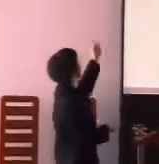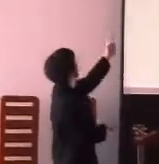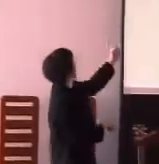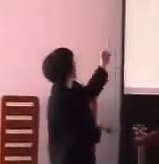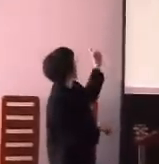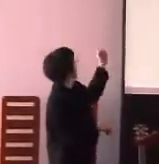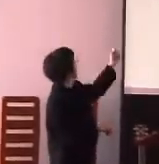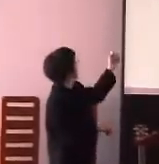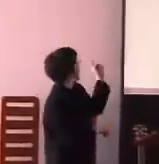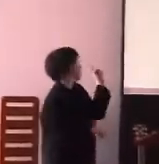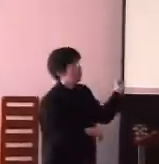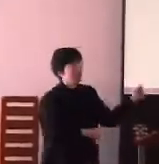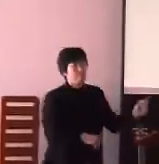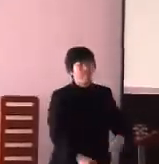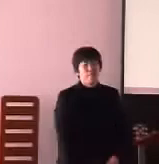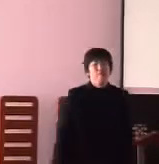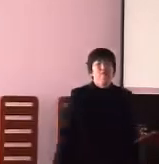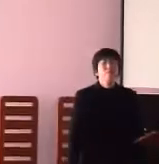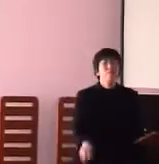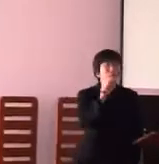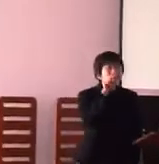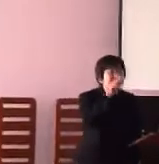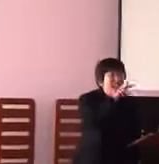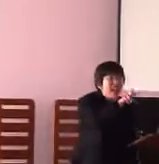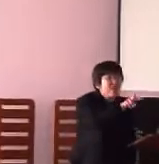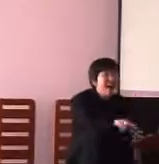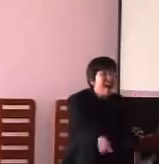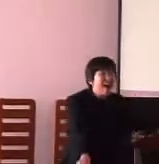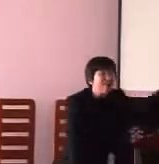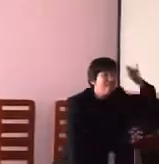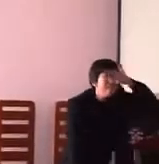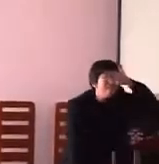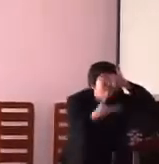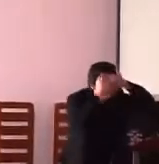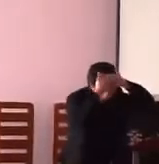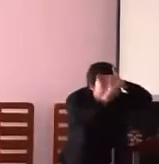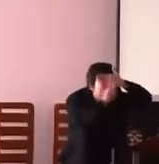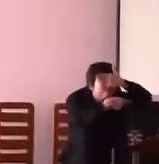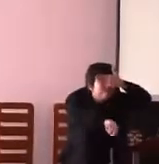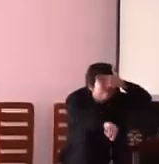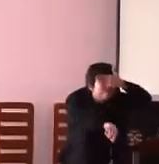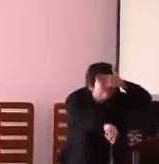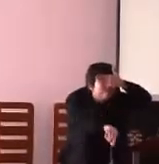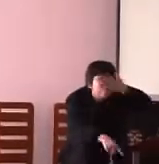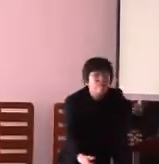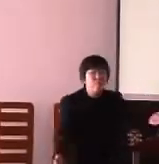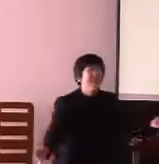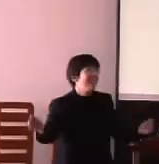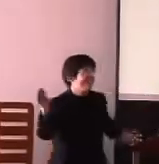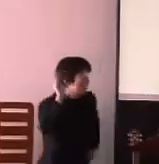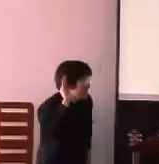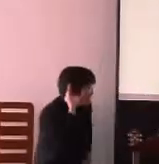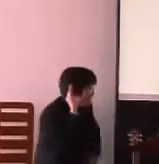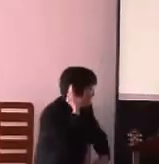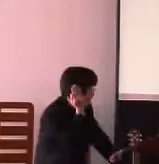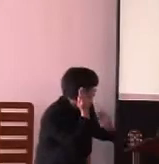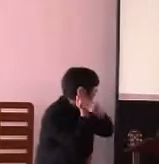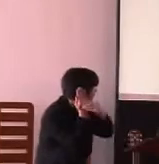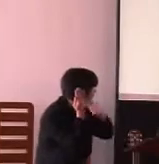見て盲人と同じ、見えない、聞いても聞き流して聞いてない、